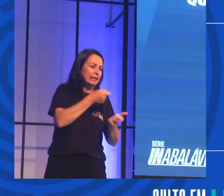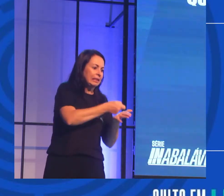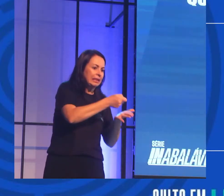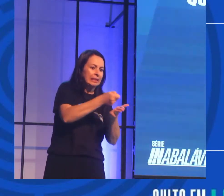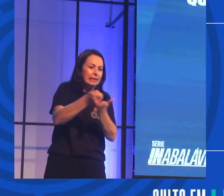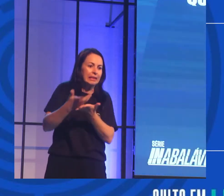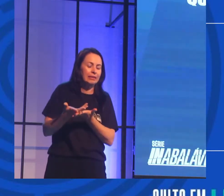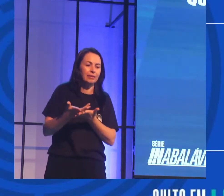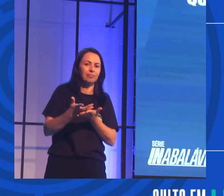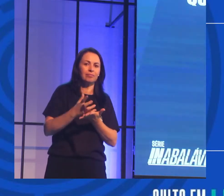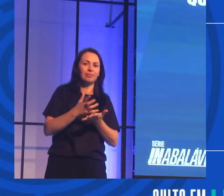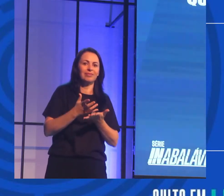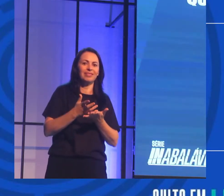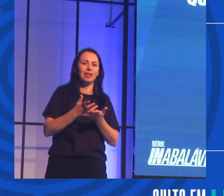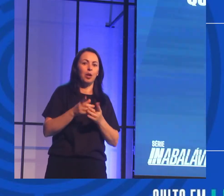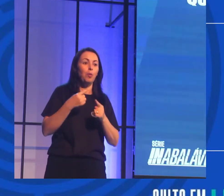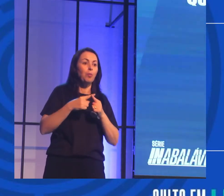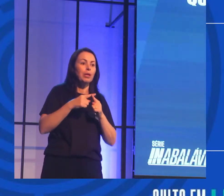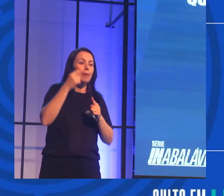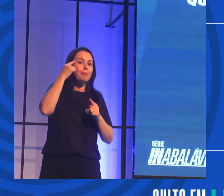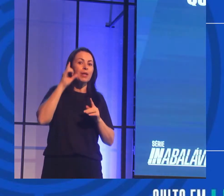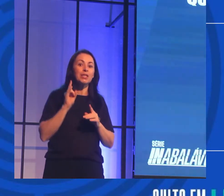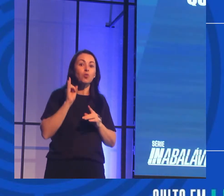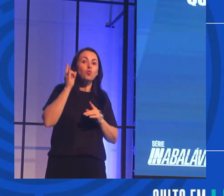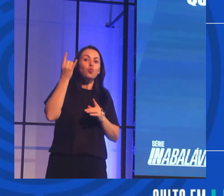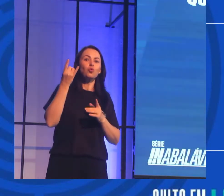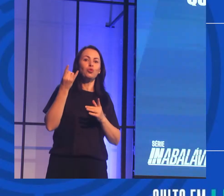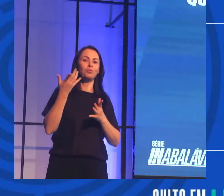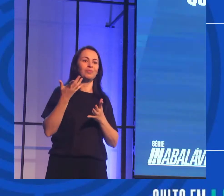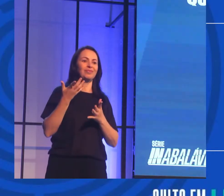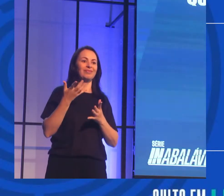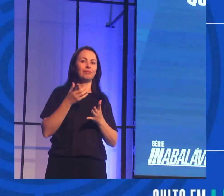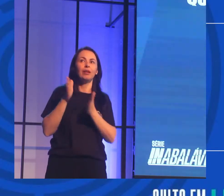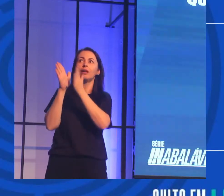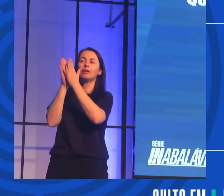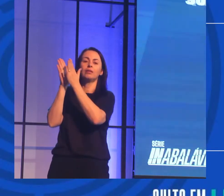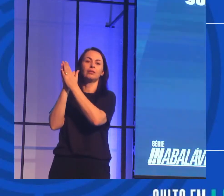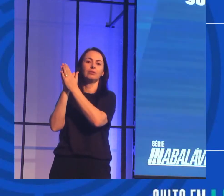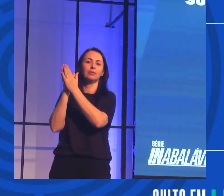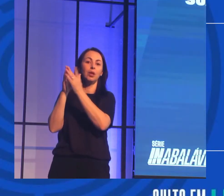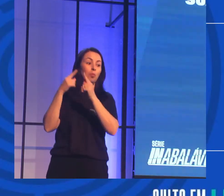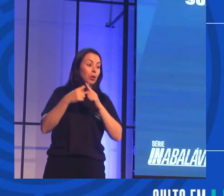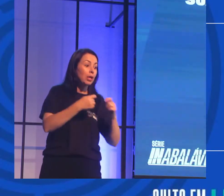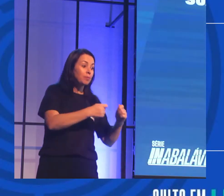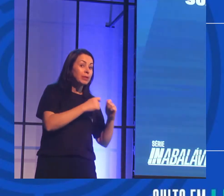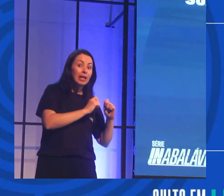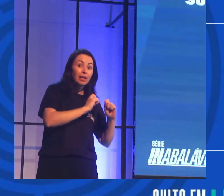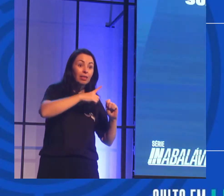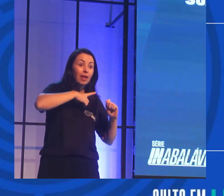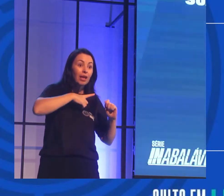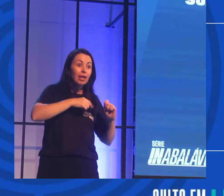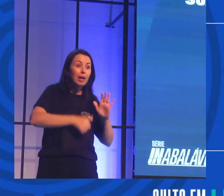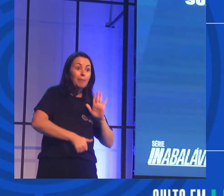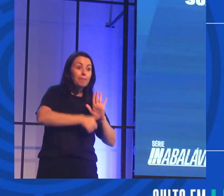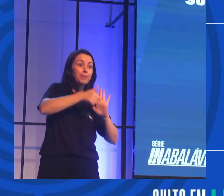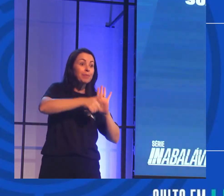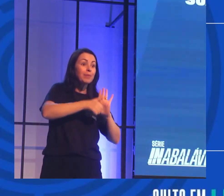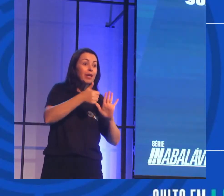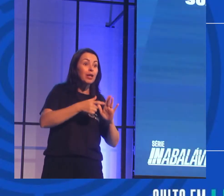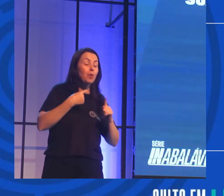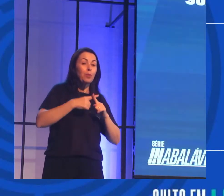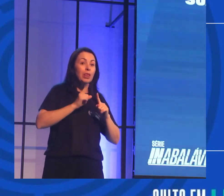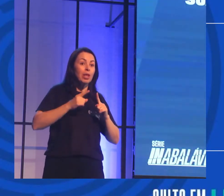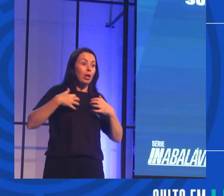Como se orar fosse o último recurso. Quando você estiver sob ataque, sua resposta é minha resposta. Não deve ser o pânico,